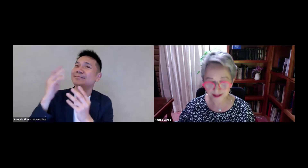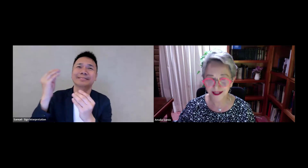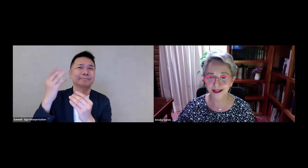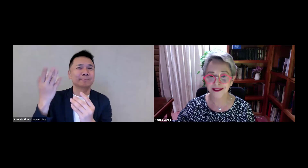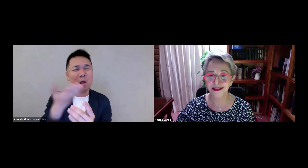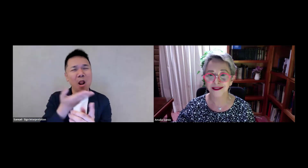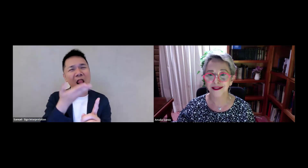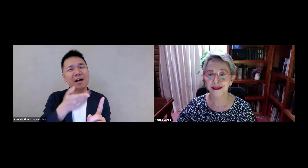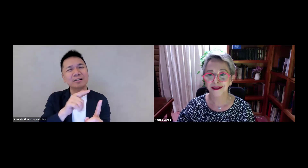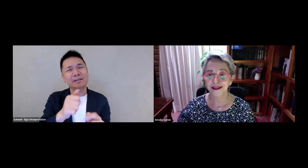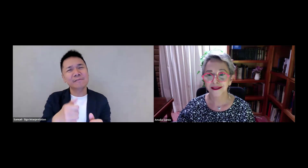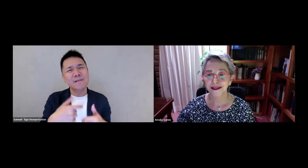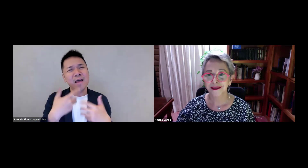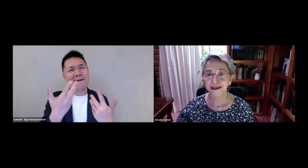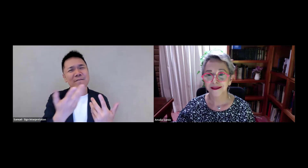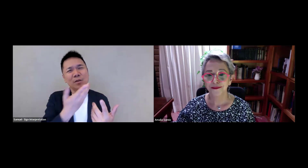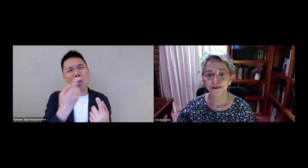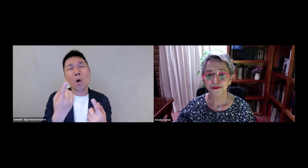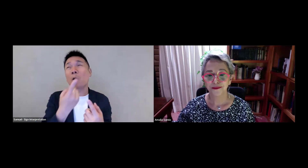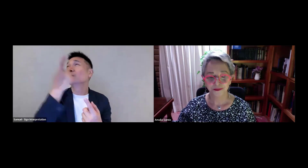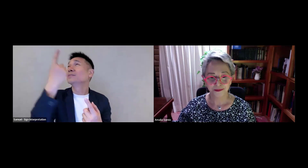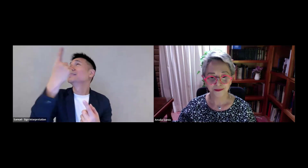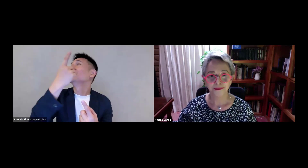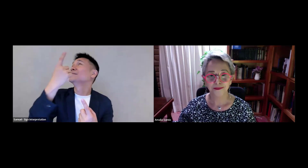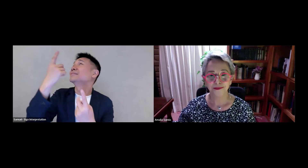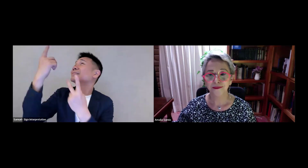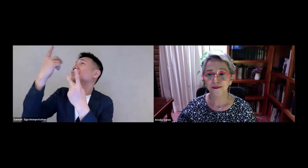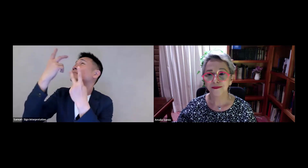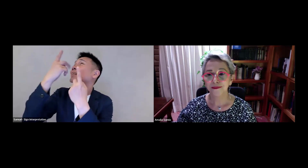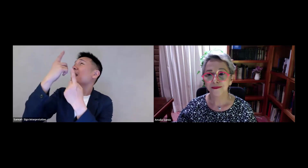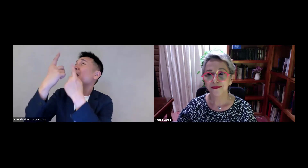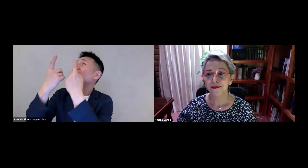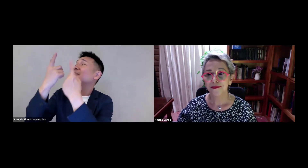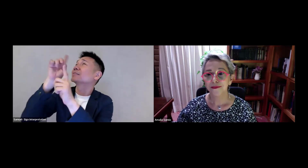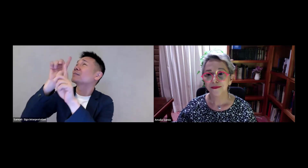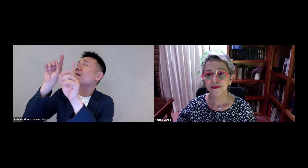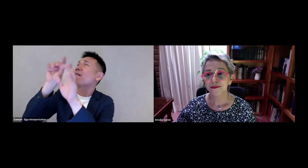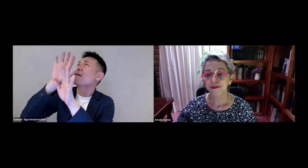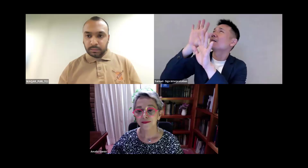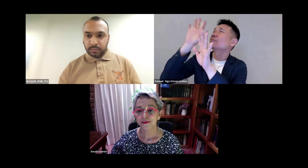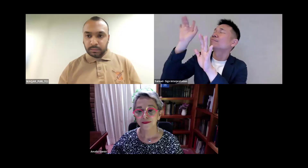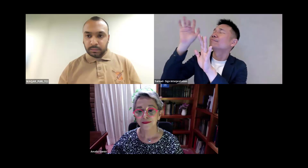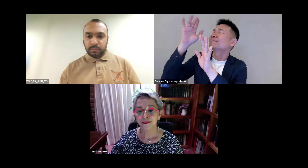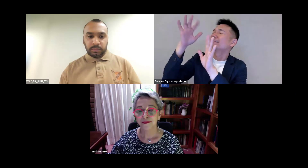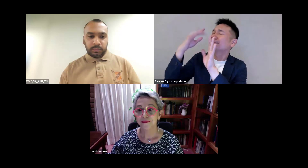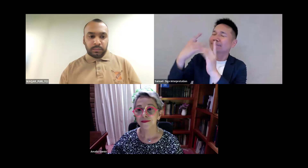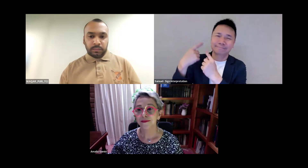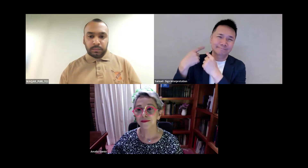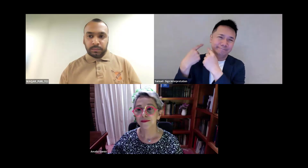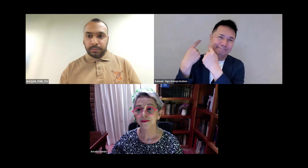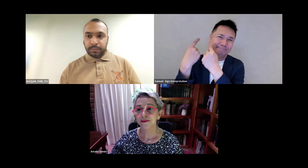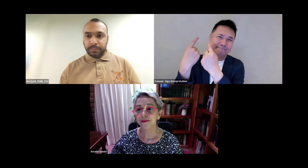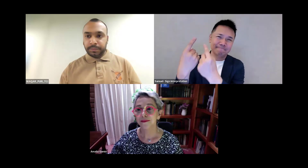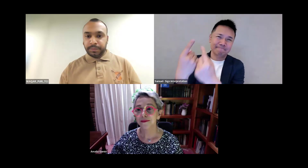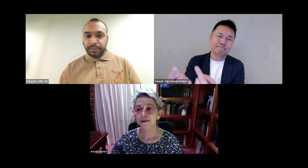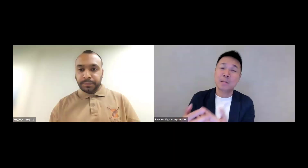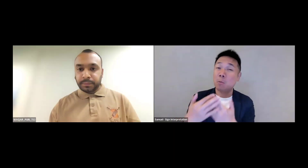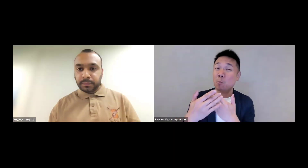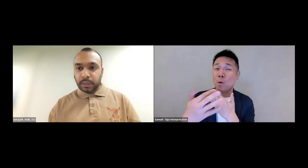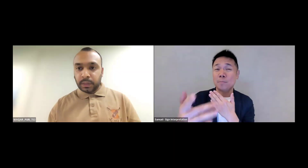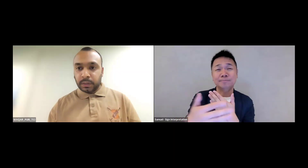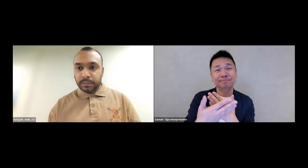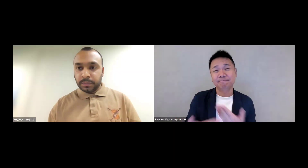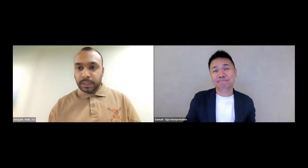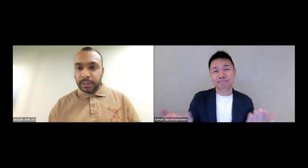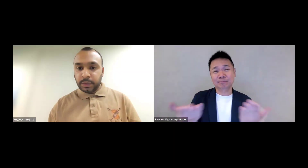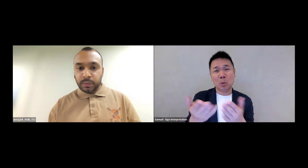我非常希望你能够变成天上的星星，来去领导我们，你会永远与我们同在。感